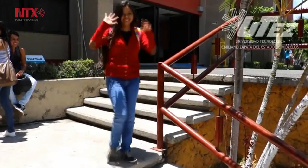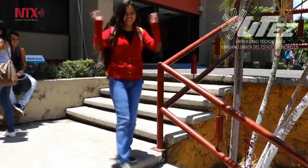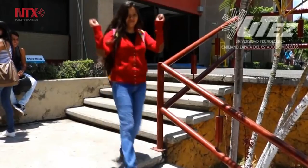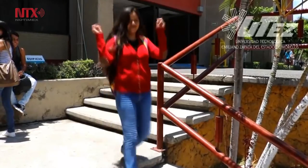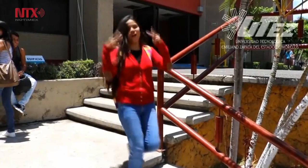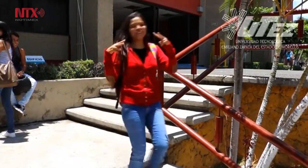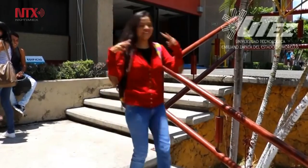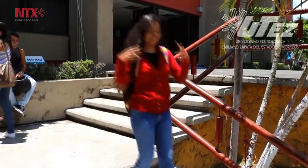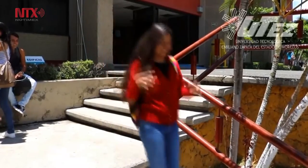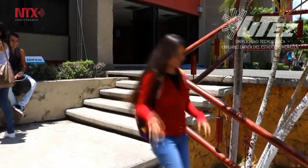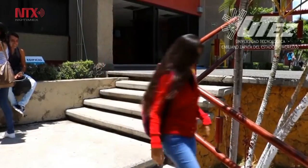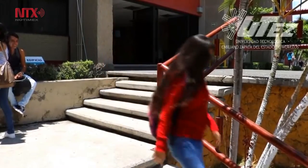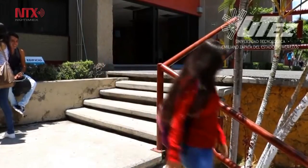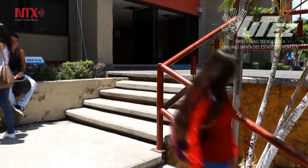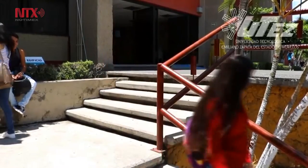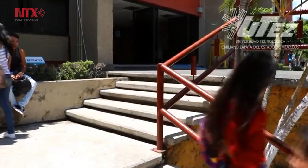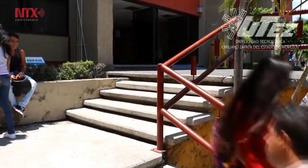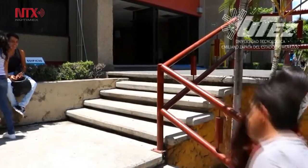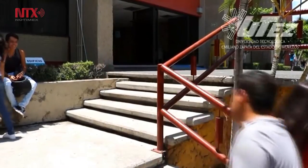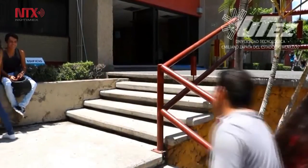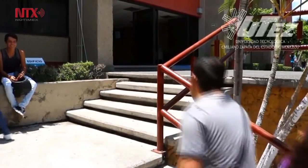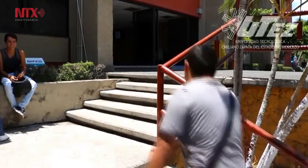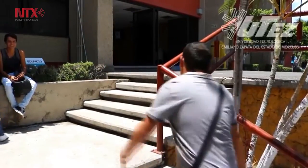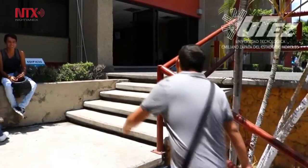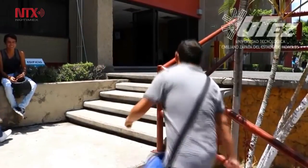Adamina Márquez e imágenes de Ana Karen Alvarado y Enrique